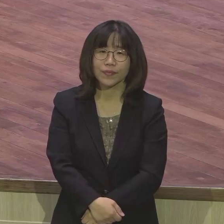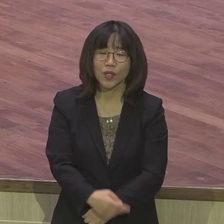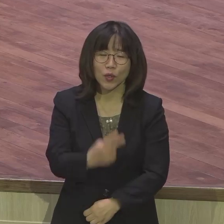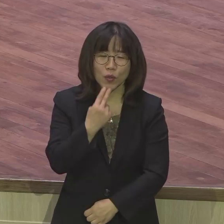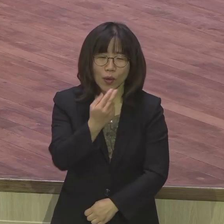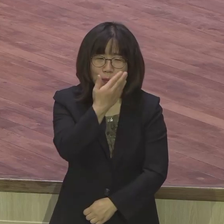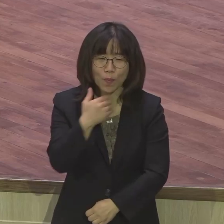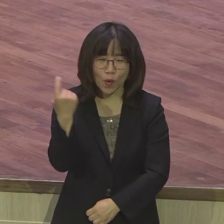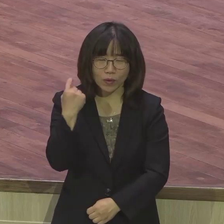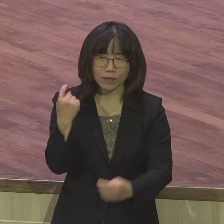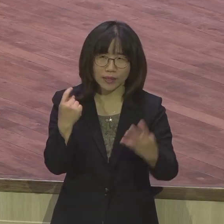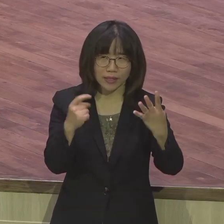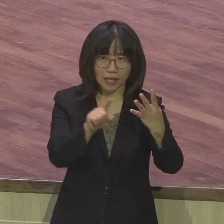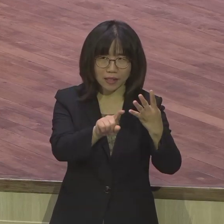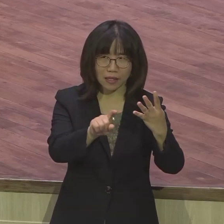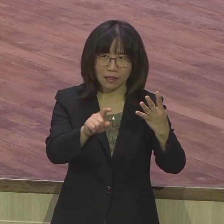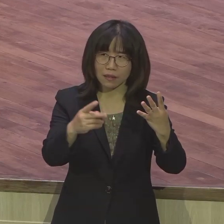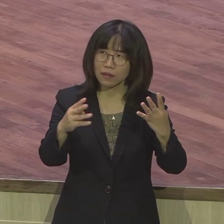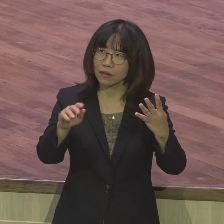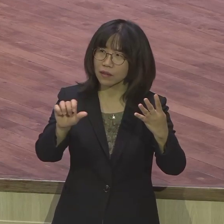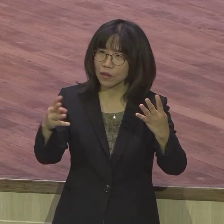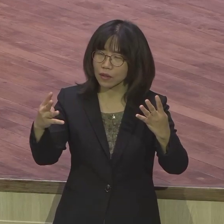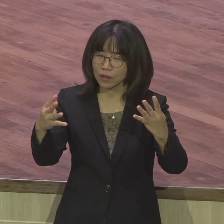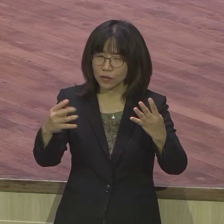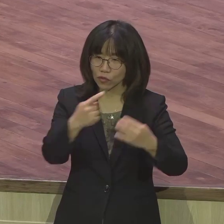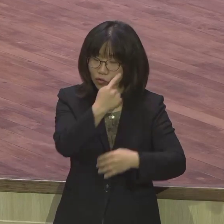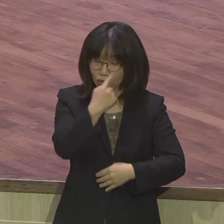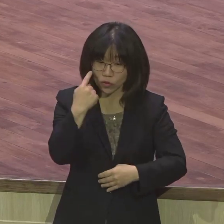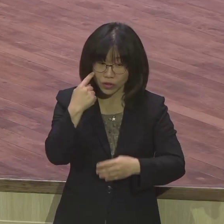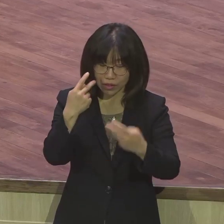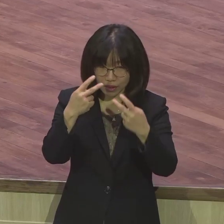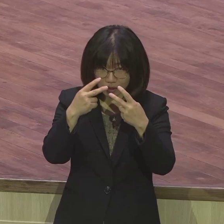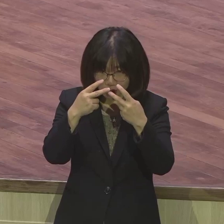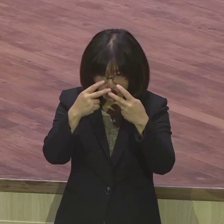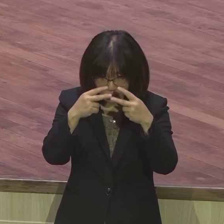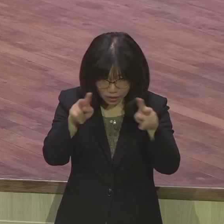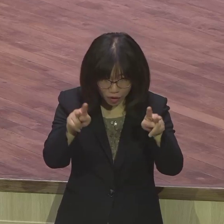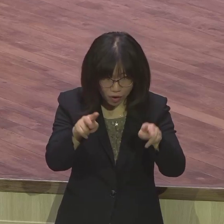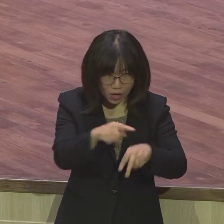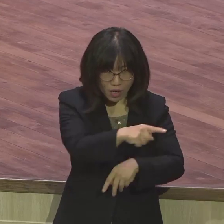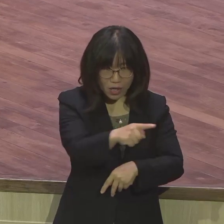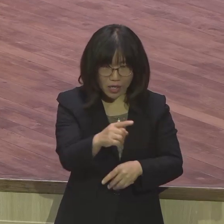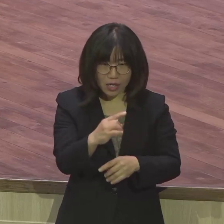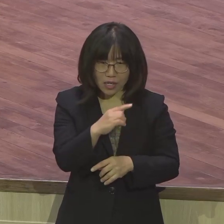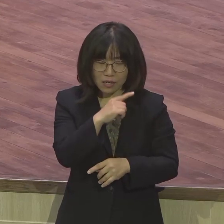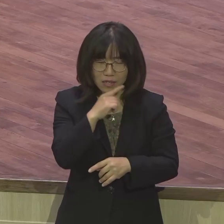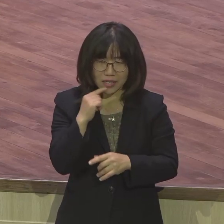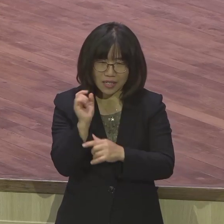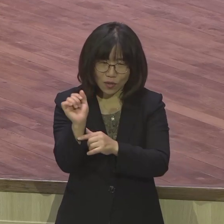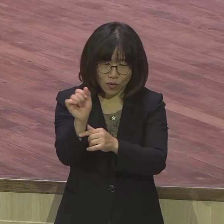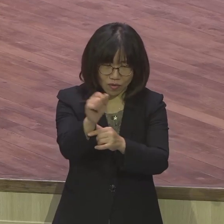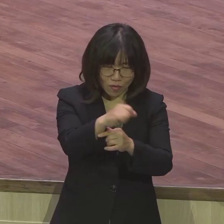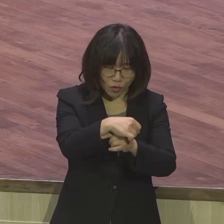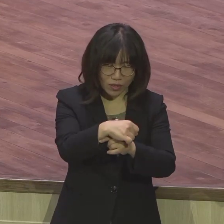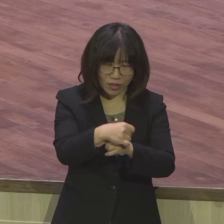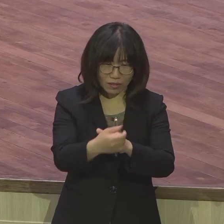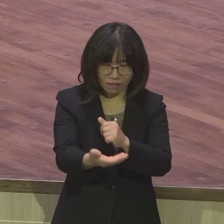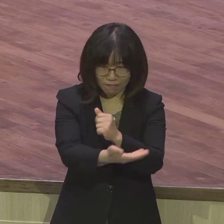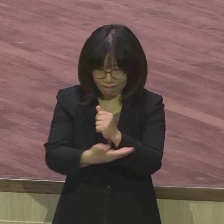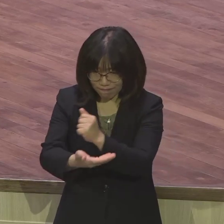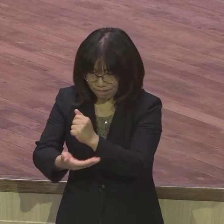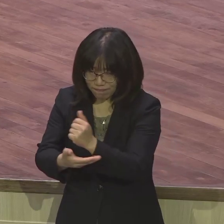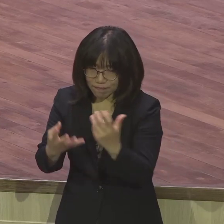요한복음 4장 35절 말씀처럼 눈을 들어 밭을 보라 희어져 추수할 곡식이 널려져 있어요. 갈 데가 너무 많아.